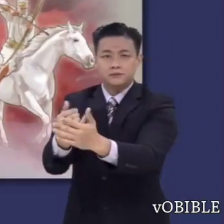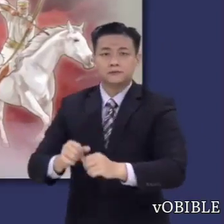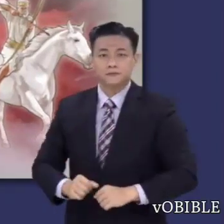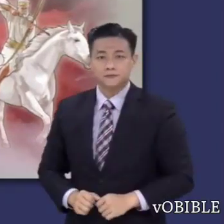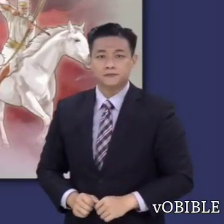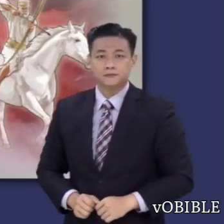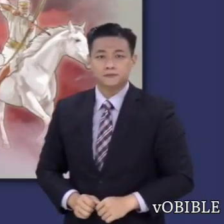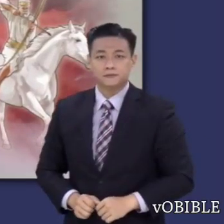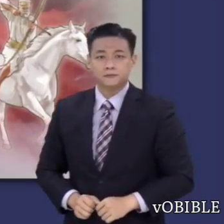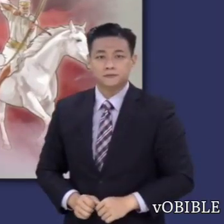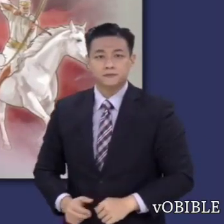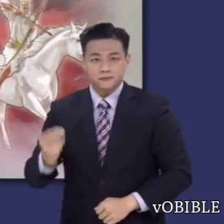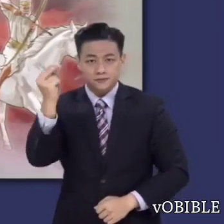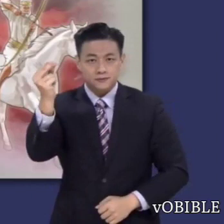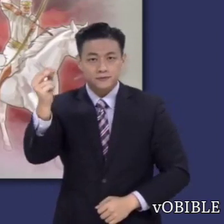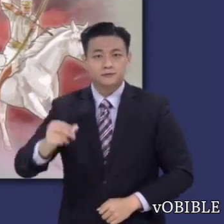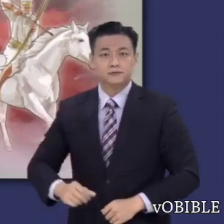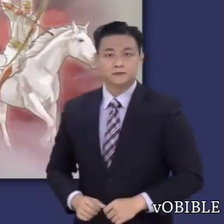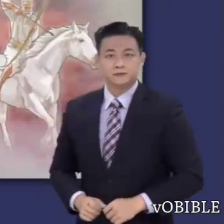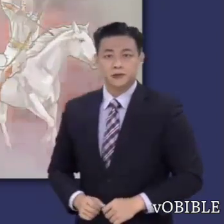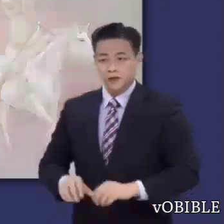来战争、饥荒和死亡。